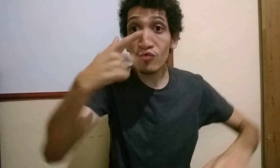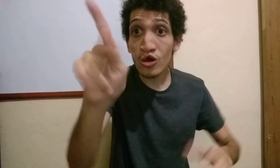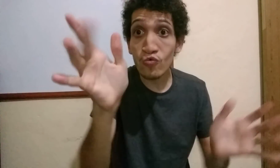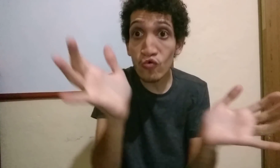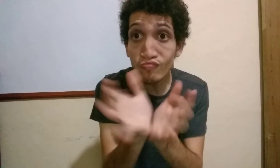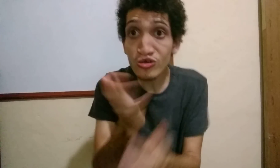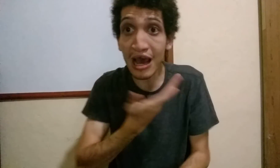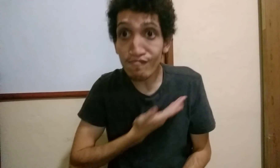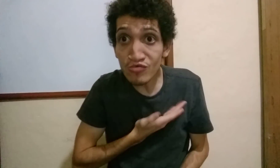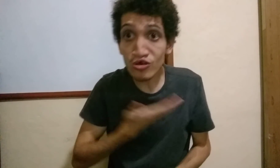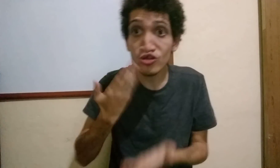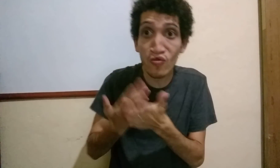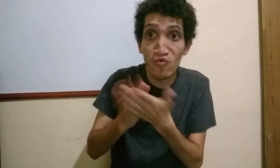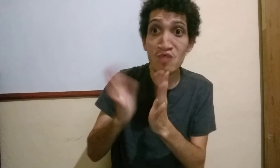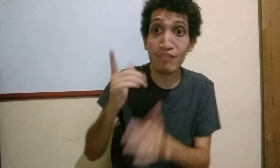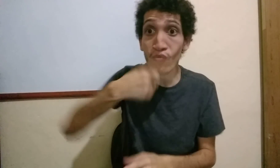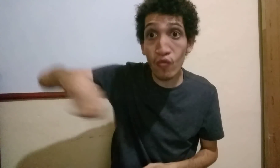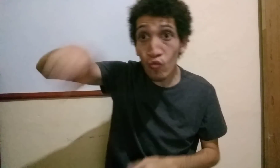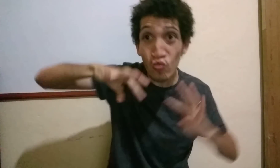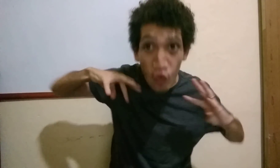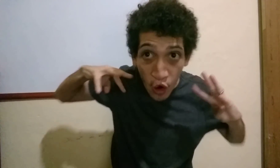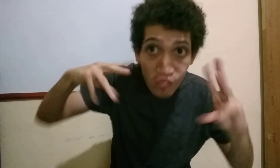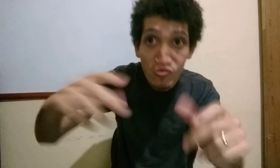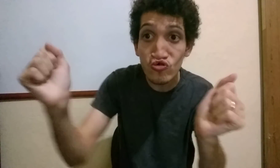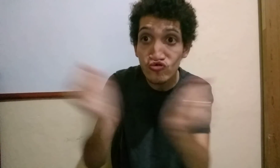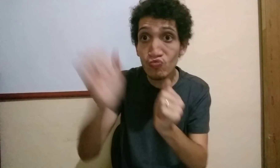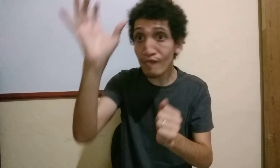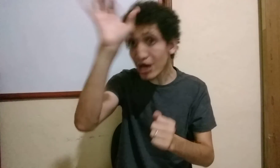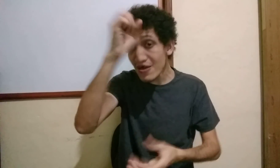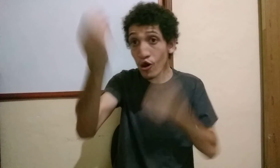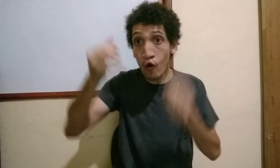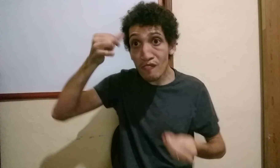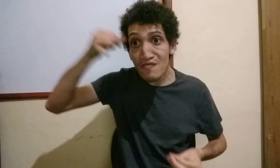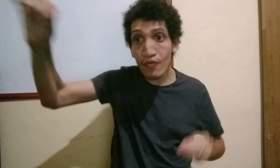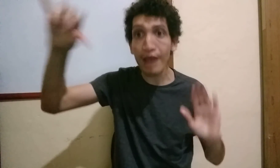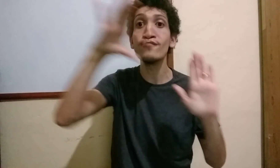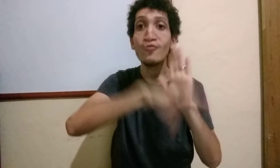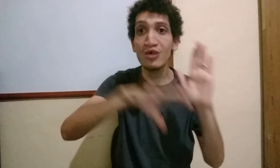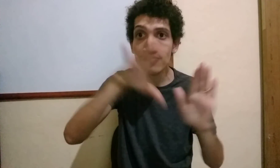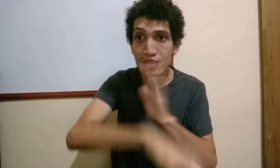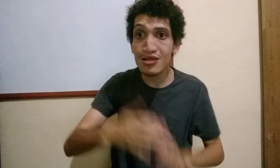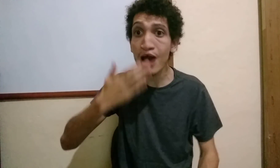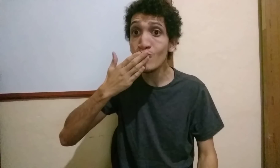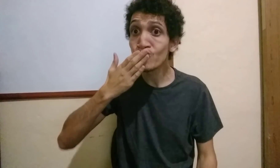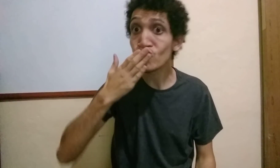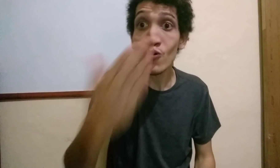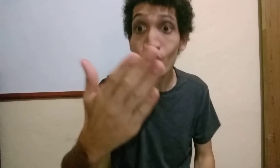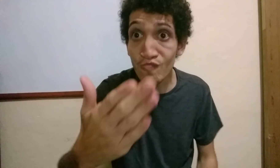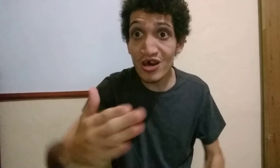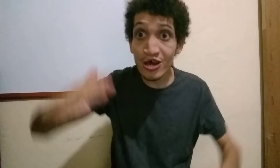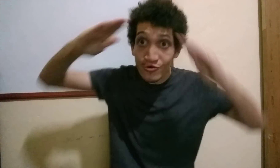com o seu grupo de amigos! Isso tudo aí! Pra todo mundo junto! Aprender! Como evitar português realizados! Um beijo!